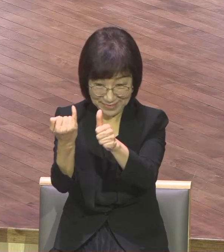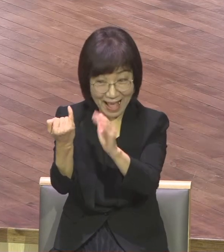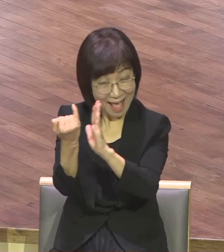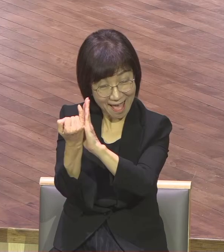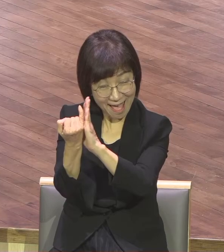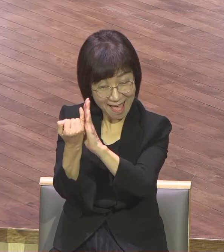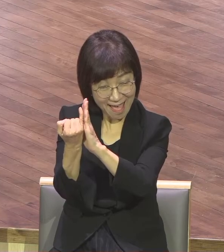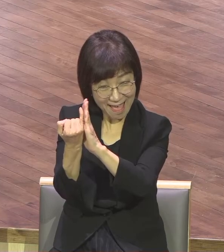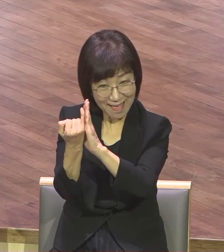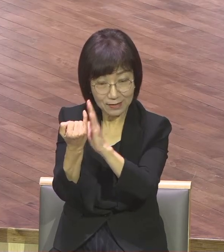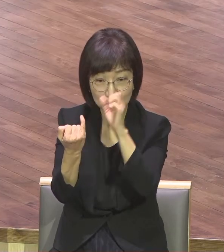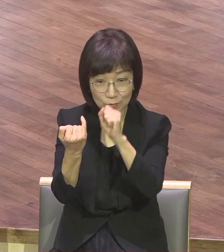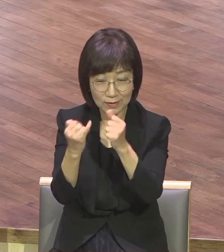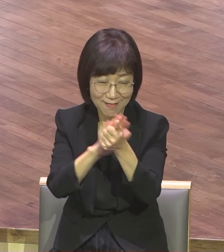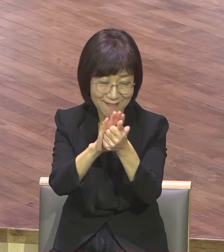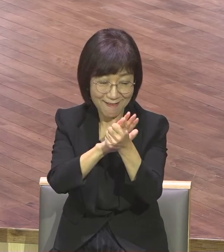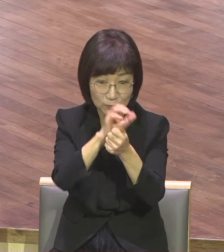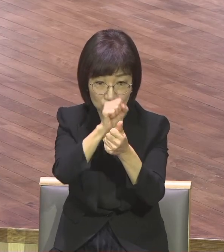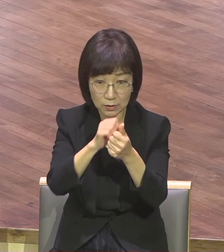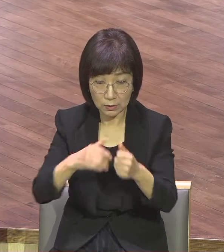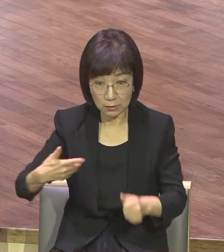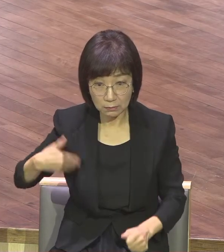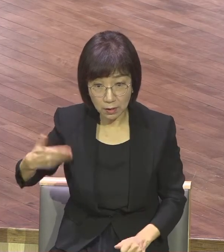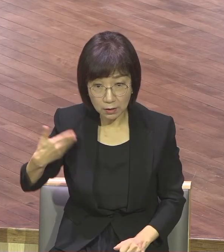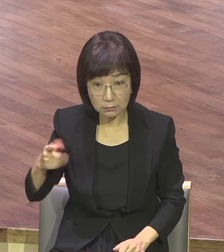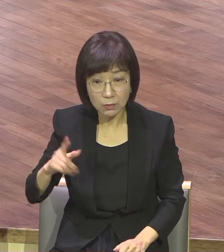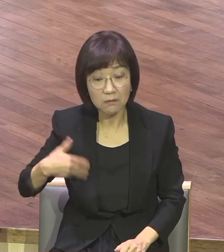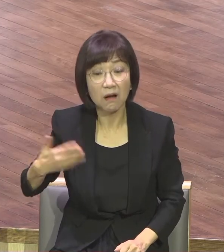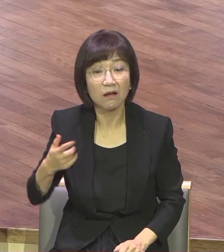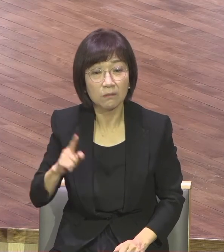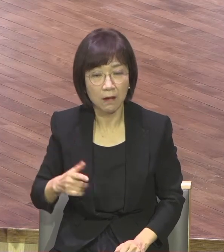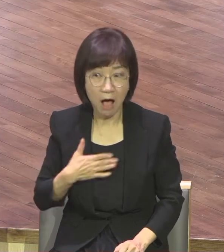양다리 걸치면 되겠어요? 안 되잖아. 기분 나쁘잖아요.